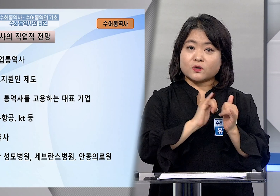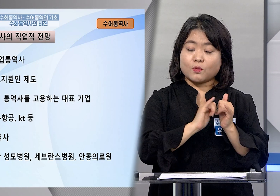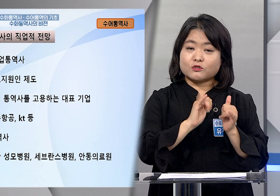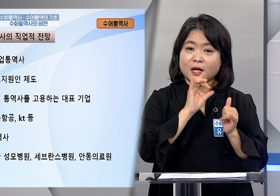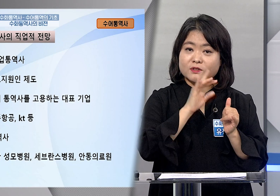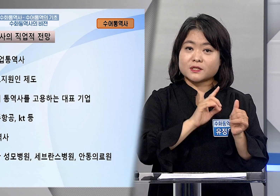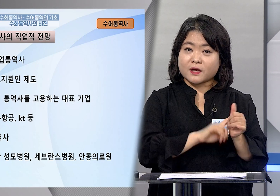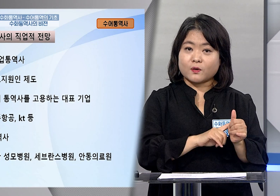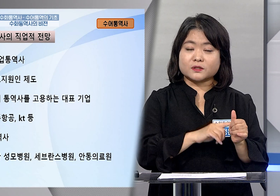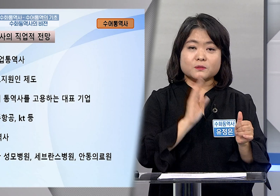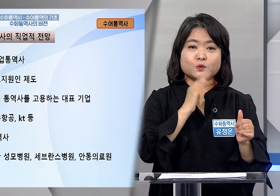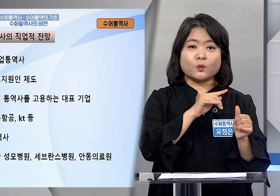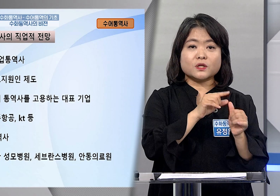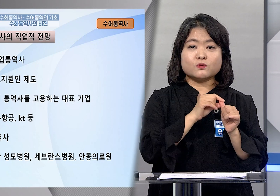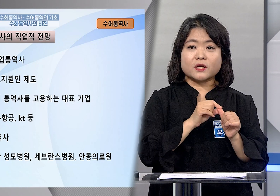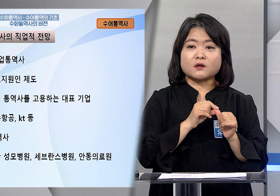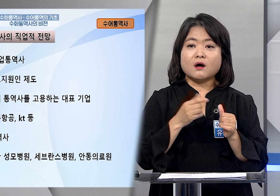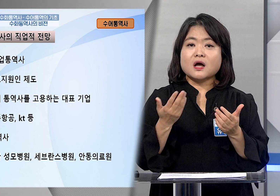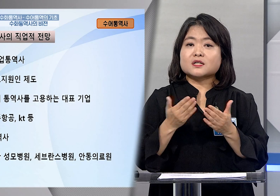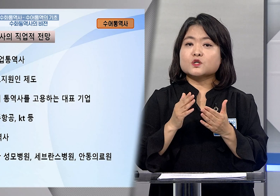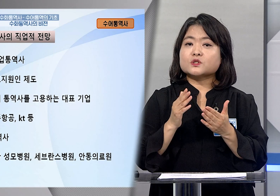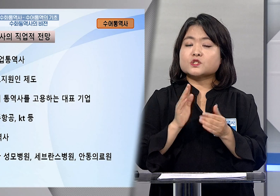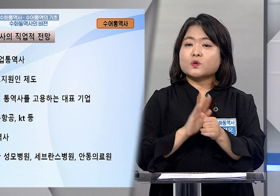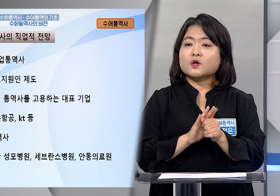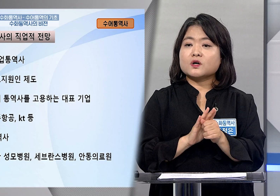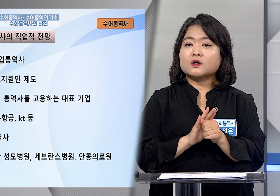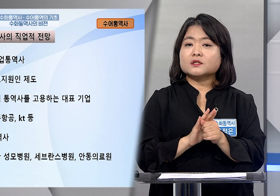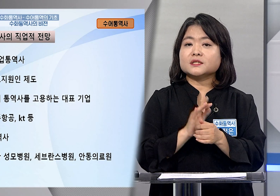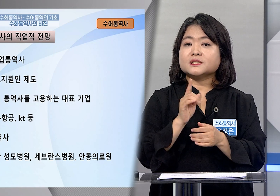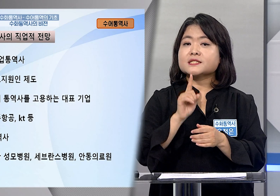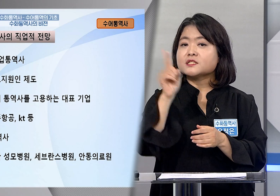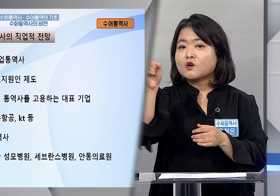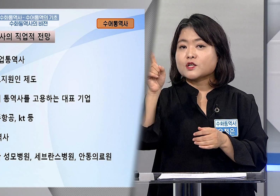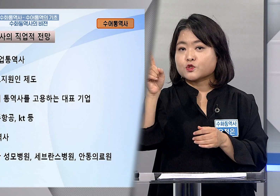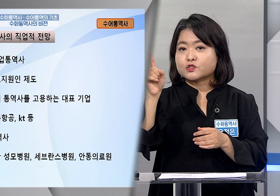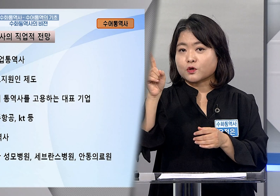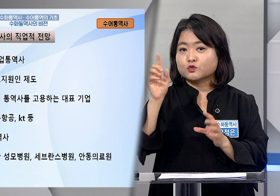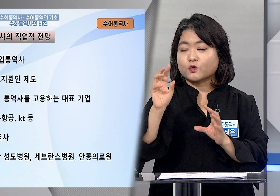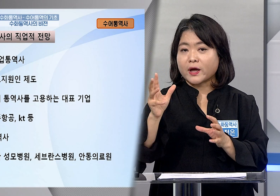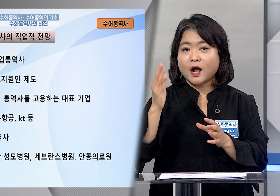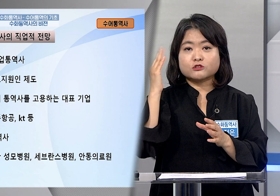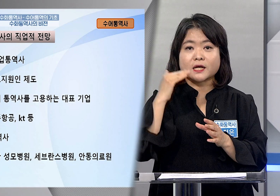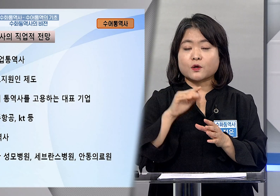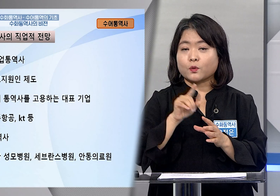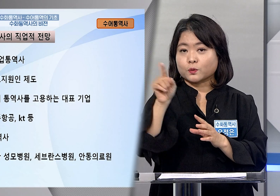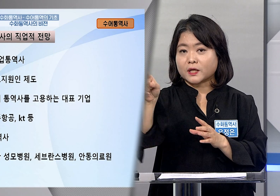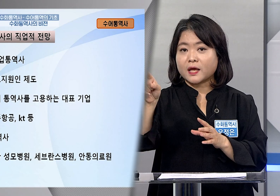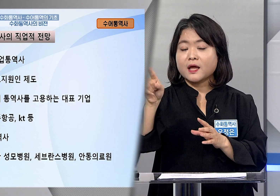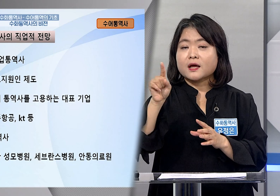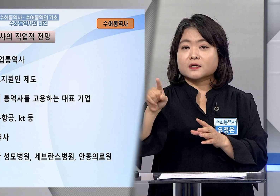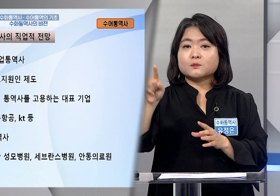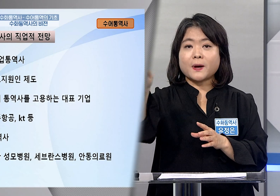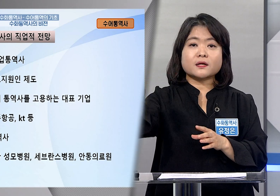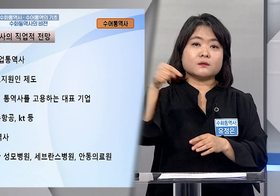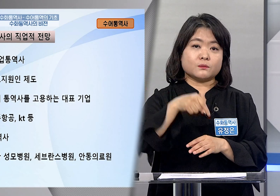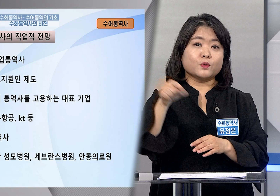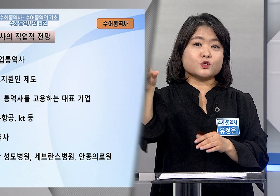업무가 안 되잖아요. 그럼 이 농인을 위해서 근로지원인을 신청할 수 있어요. 국고에, 한국장애인고용공단에. 그러면 파견